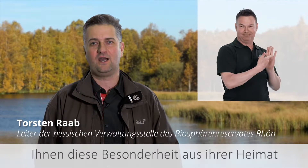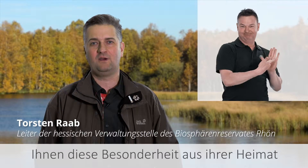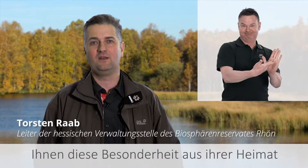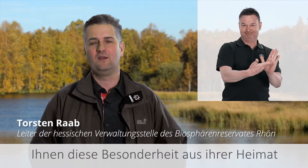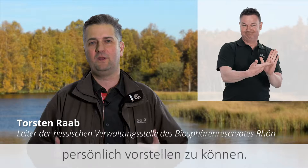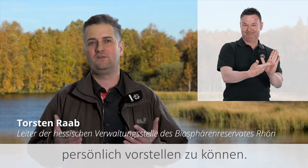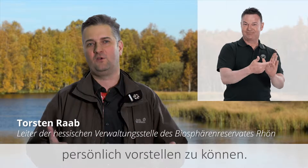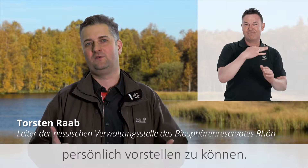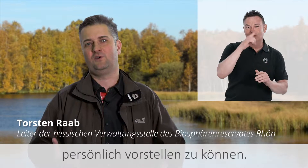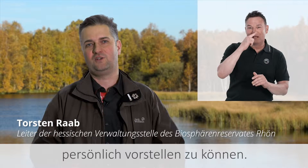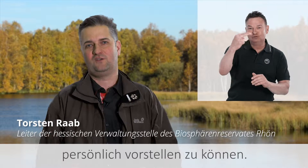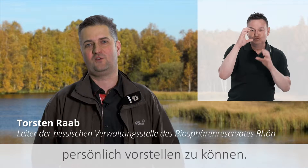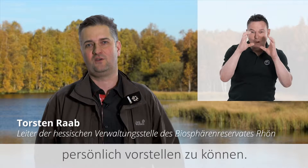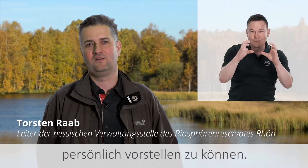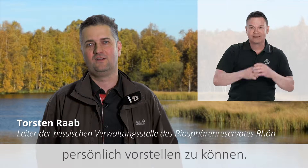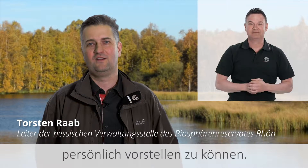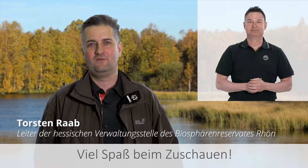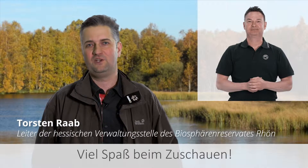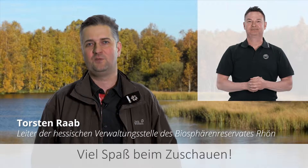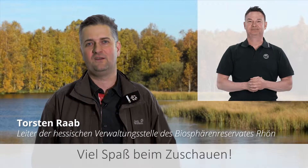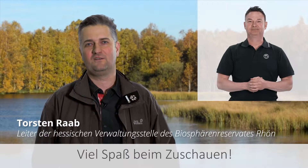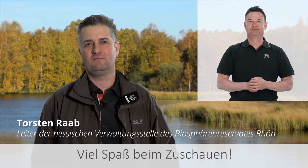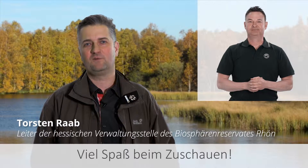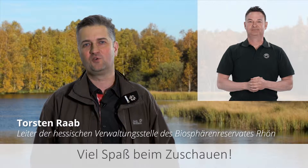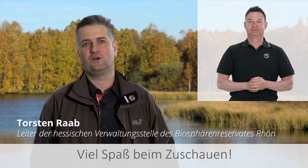Heimat persönlich vorstellen zu können. Viel Spaß beim Zuschauen.